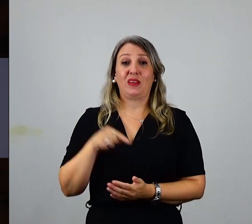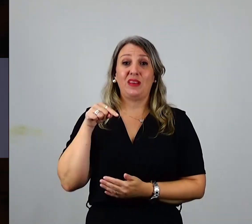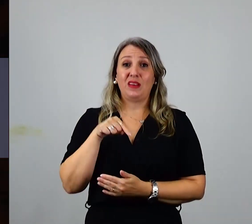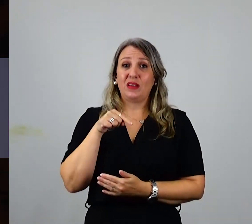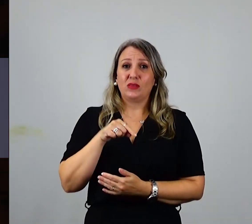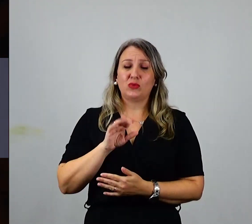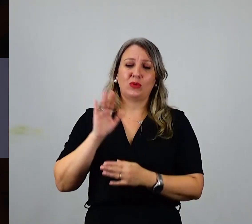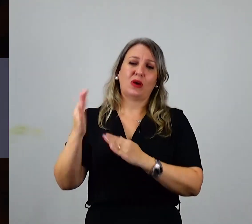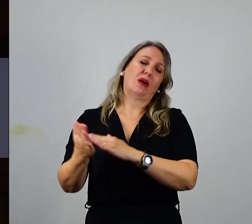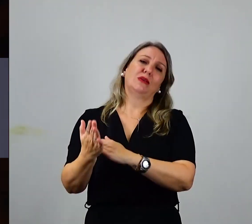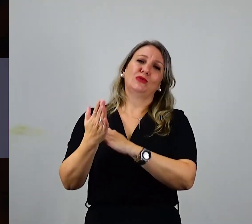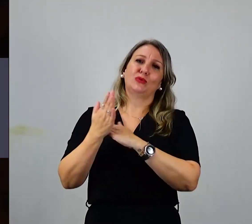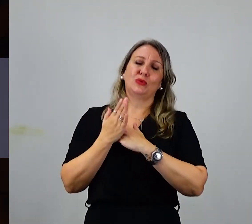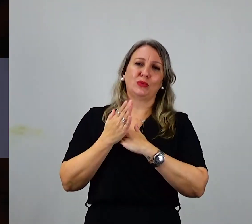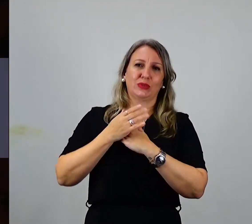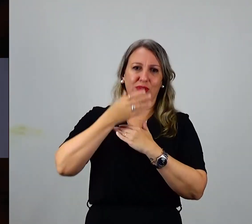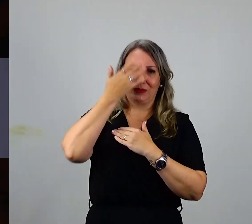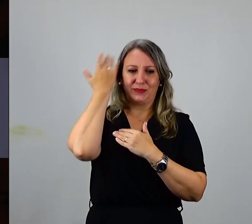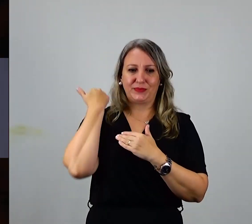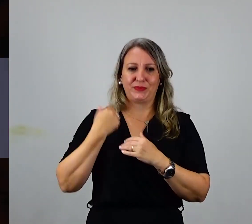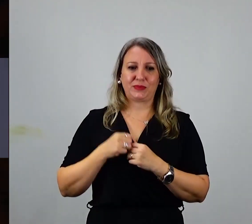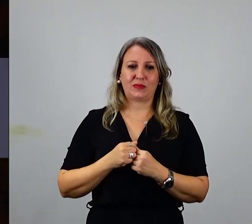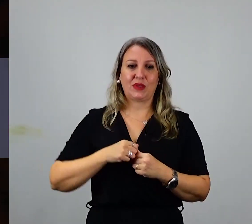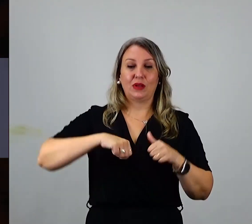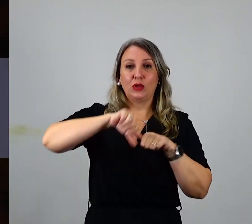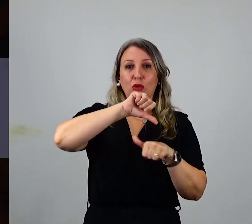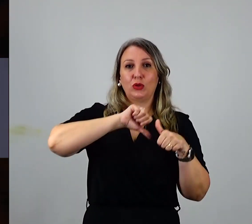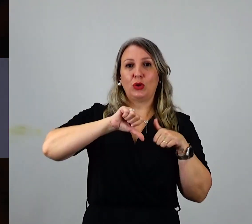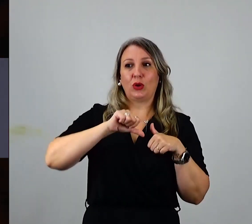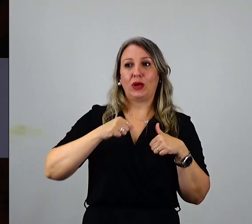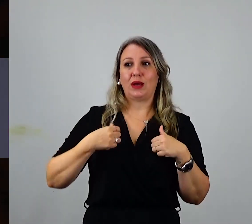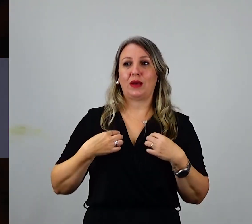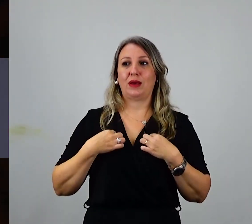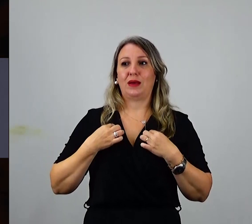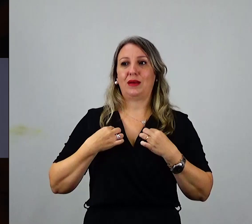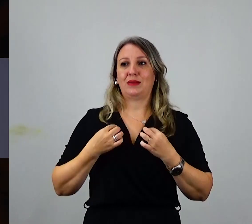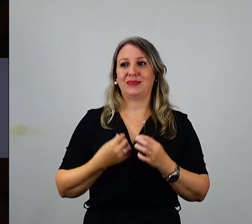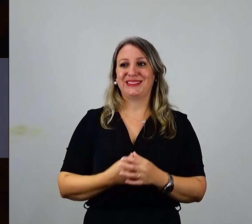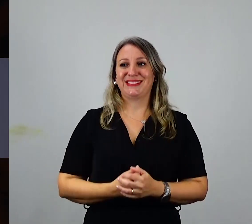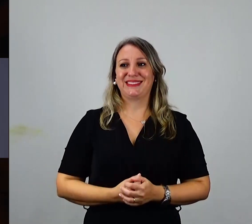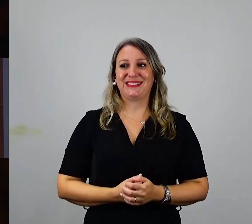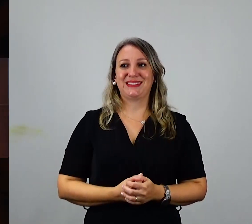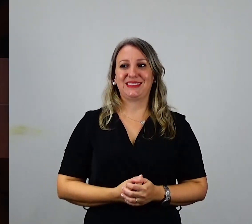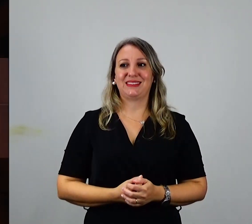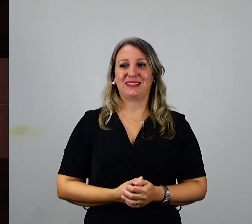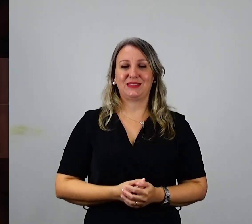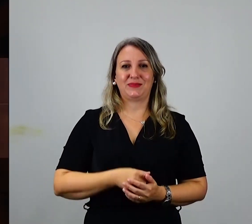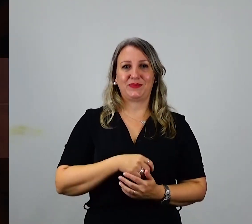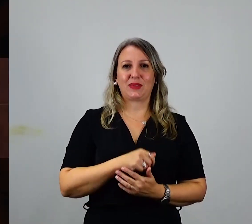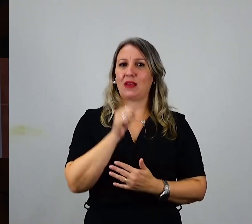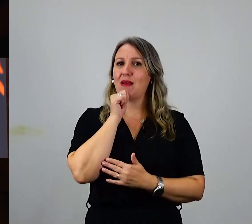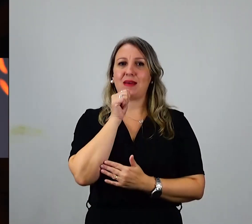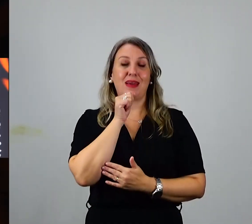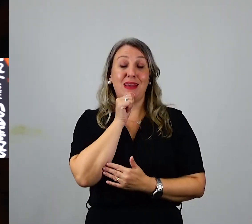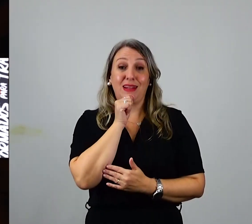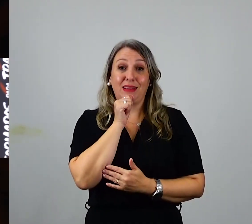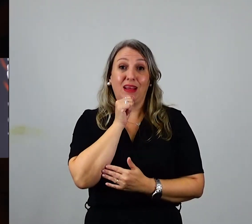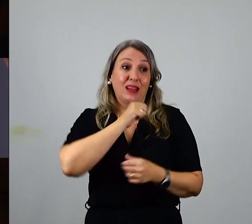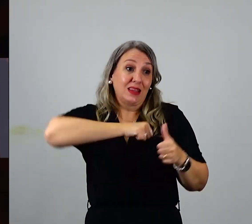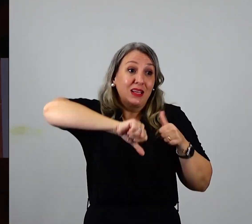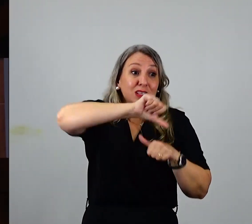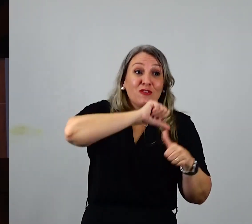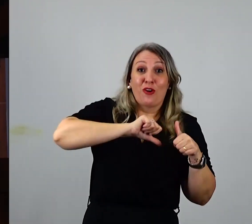virão. É um processo. Não pensem que vocês vão voltar para casa